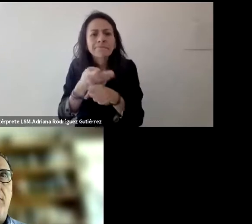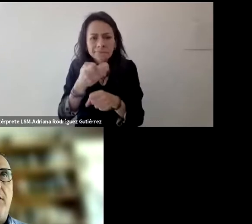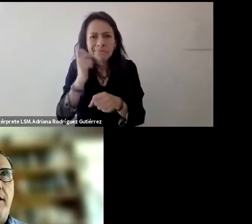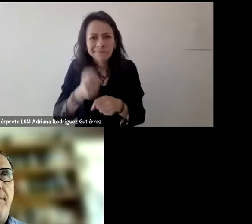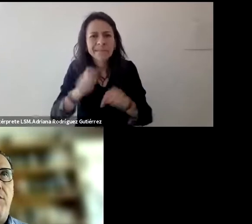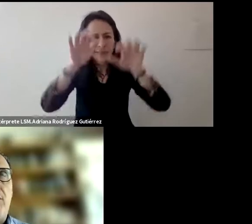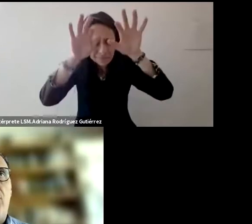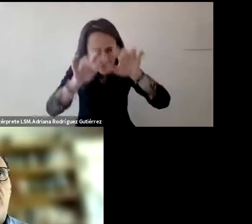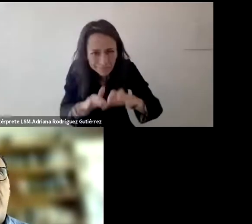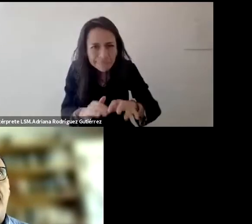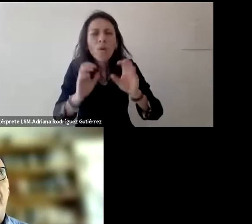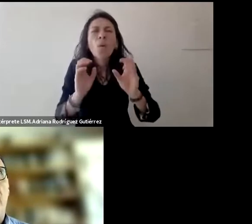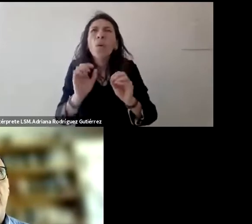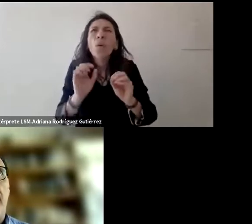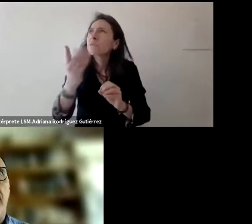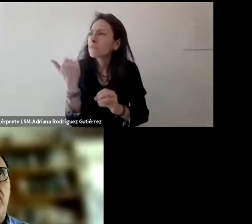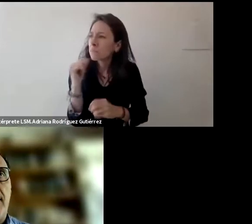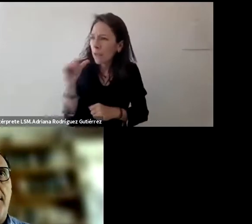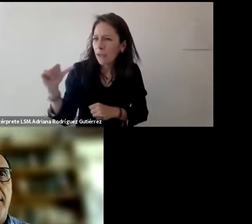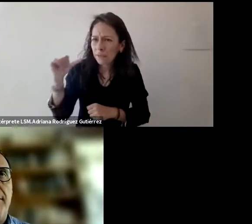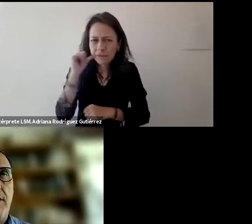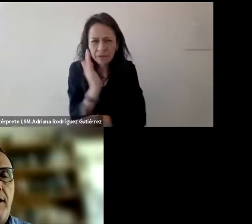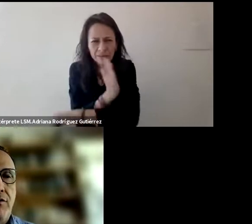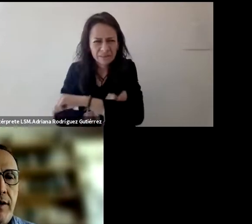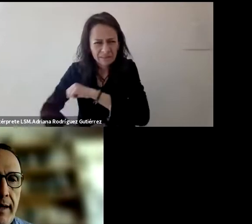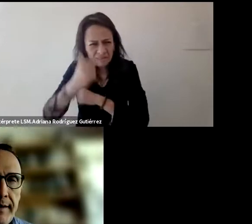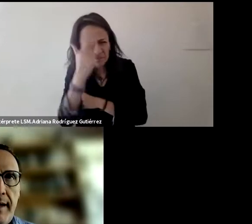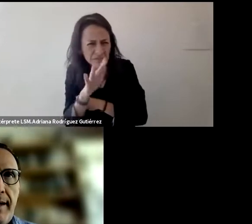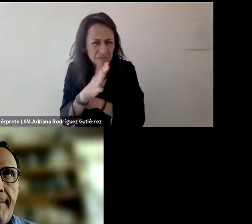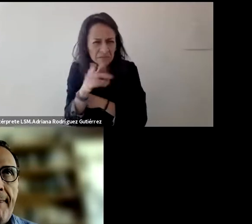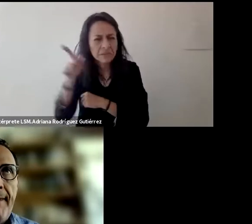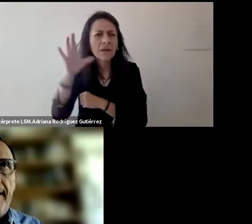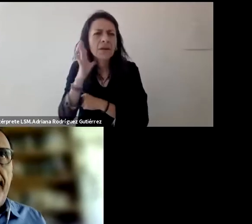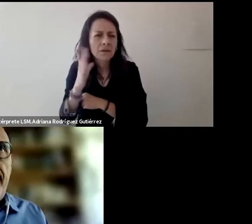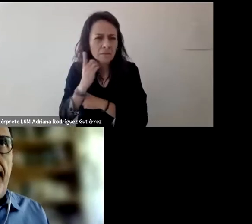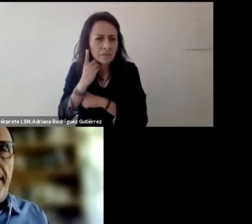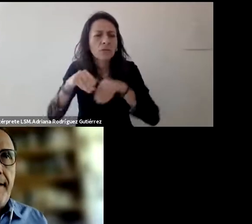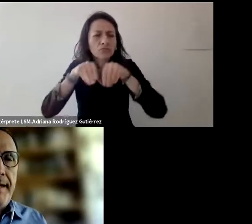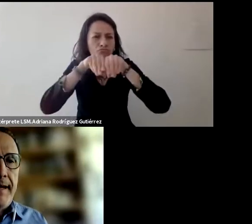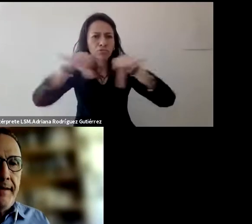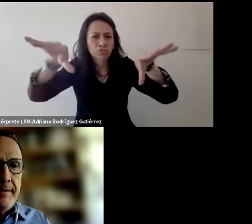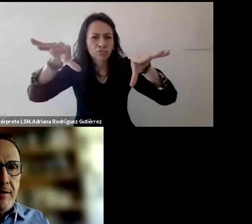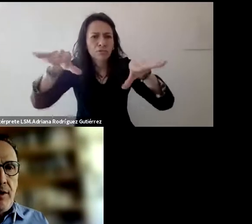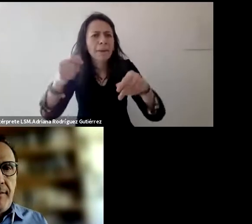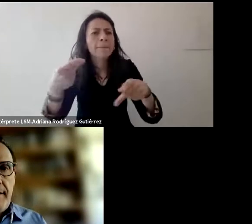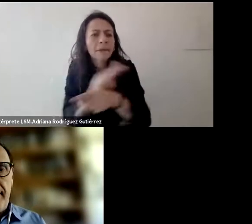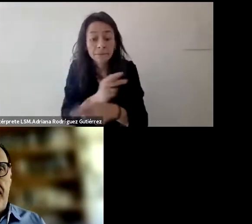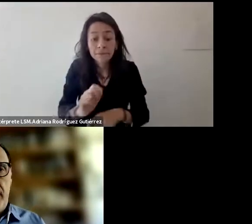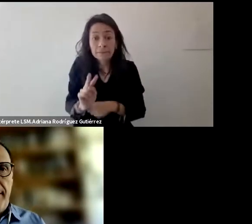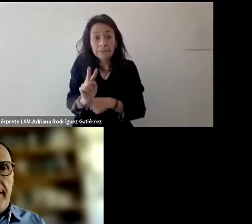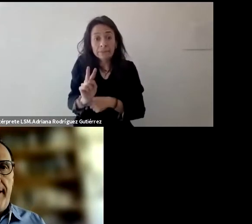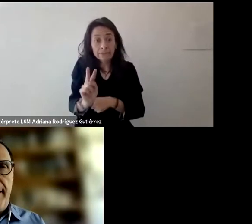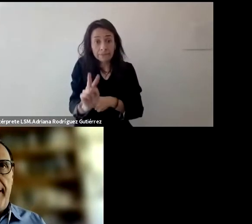boletín o de una nota que publicó ayer por la tarde-noche la Cámara de Diputados es que este viernes eventualmente